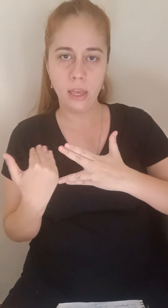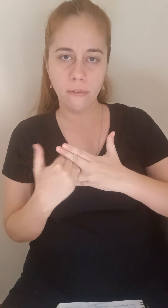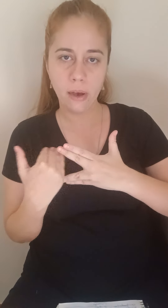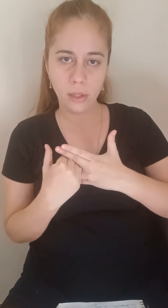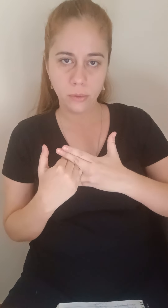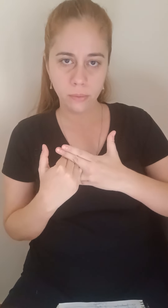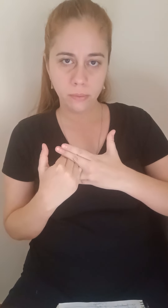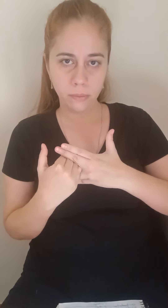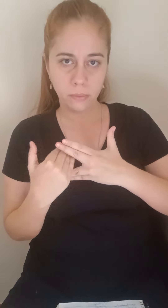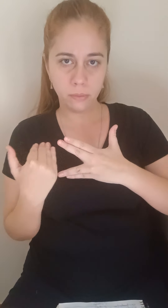intervalo.